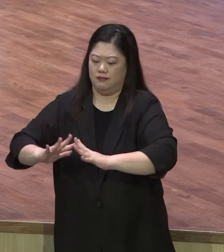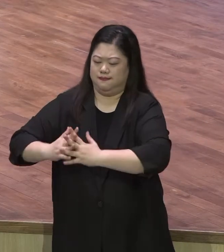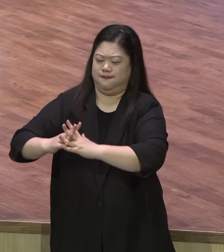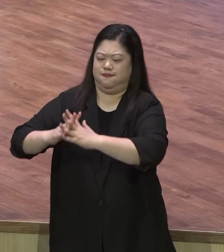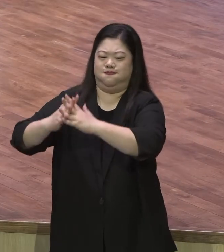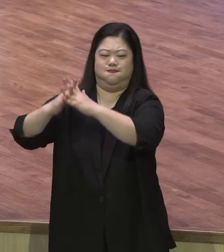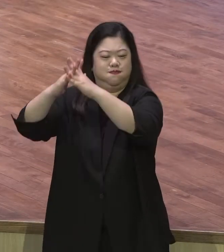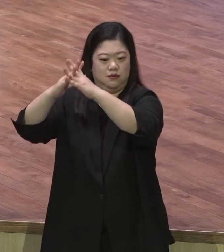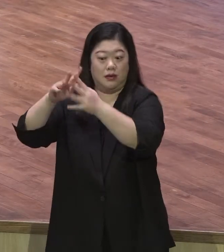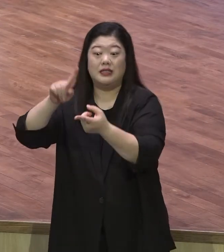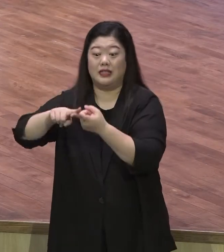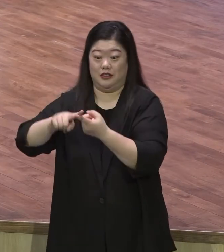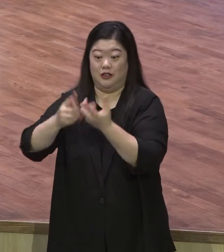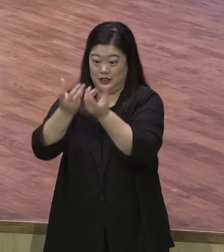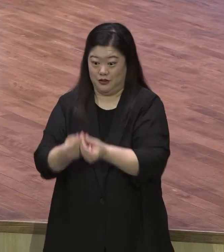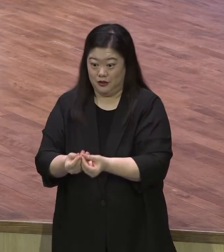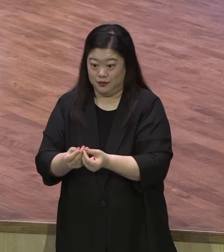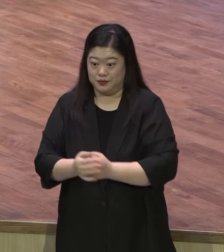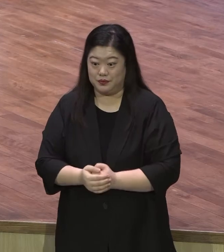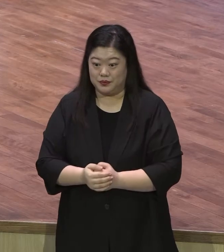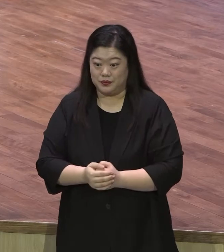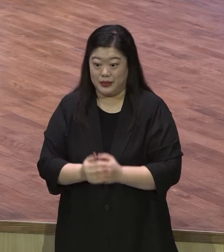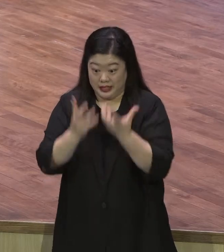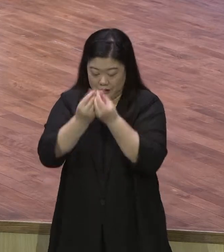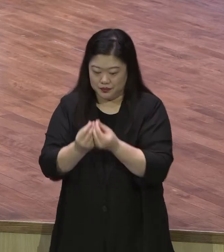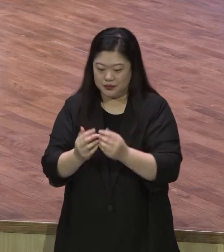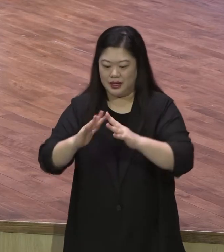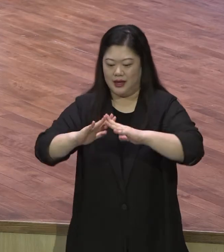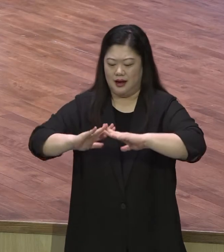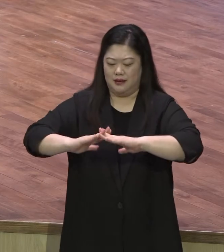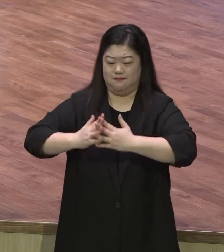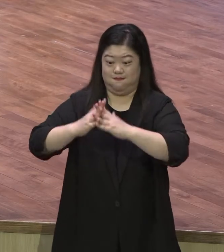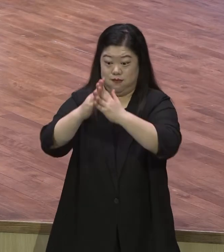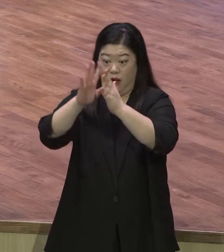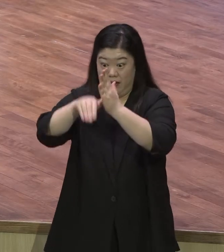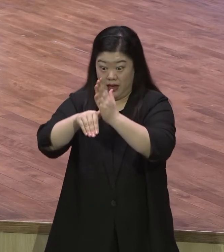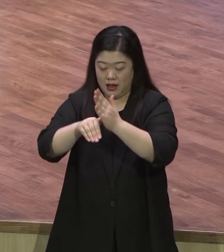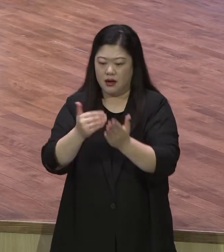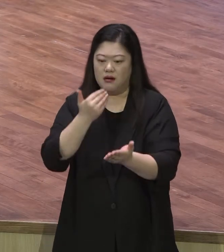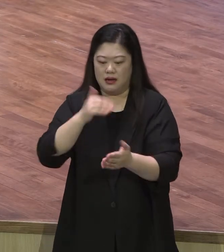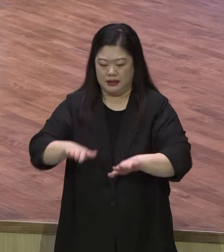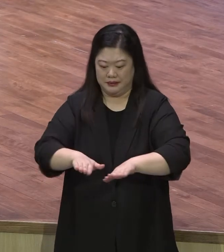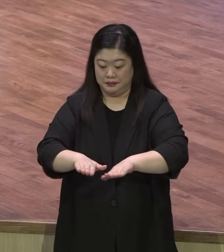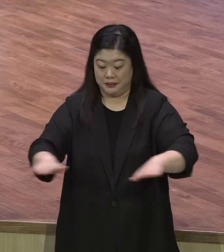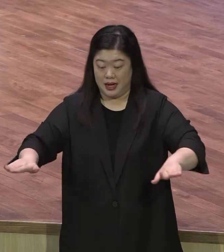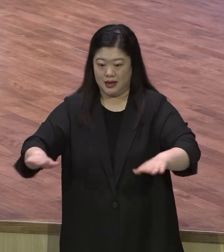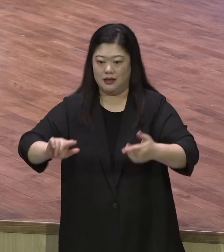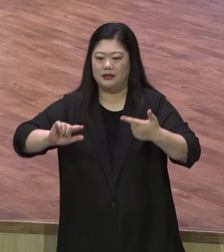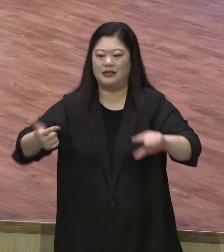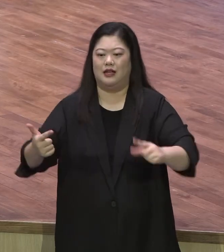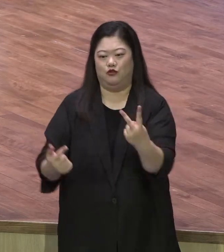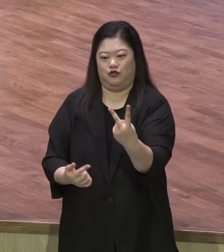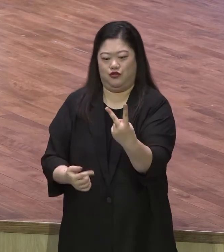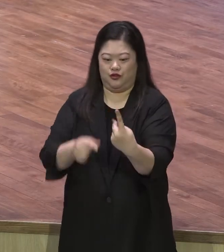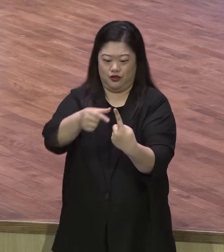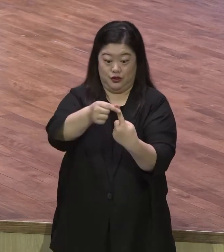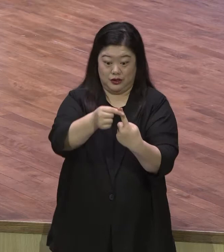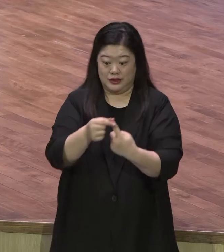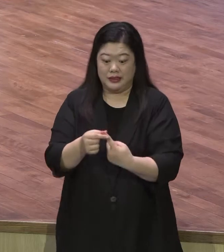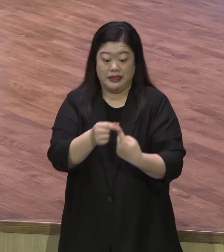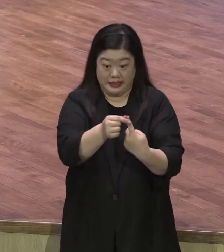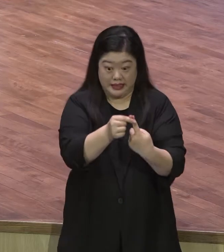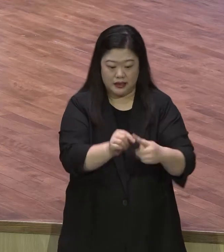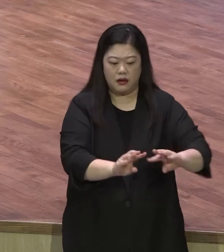사람은 반석 위에 집을 짓고 또 다른 한 사람은 모래 위에 집을 지었다 그랬어요. 그런데 우리가 얼핏 들으면